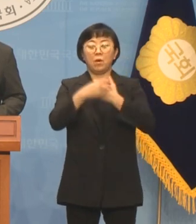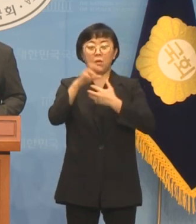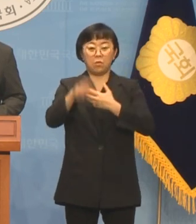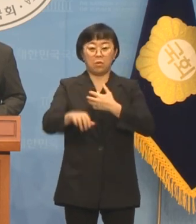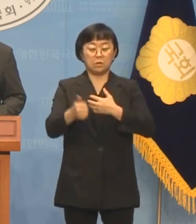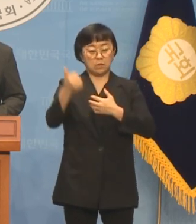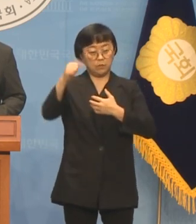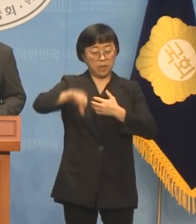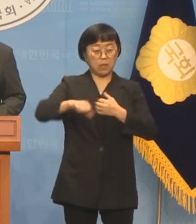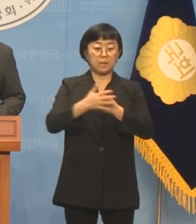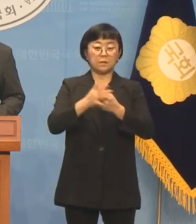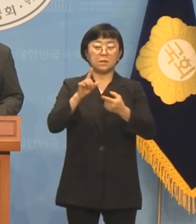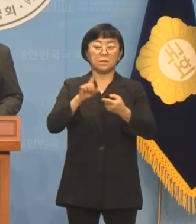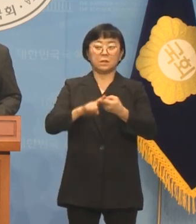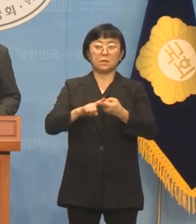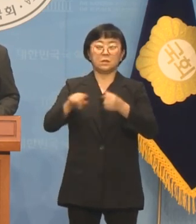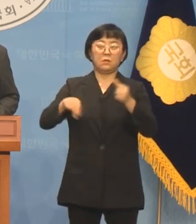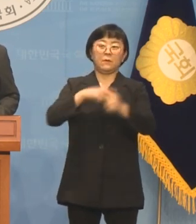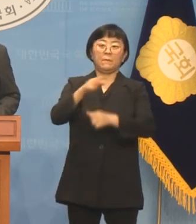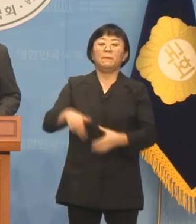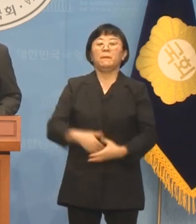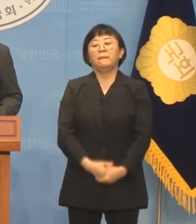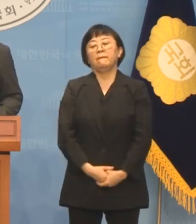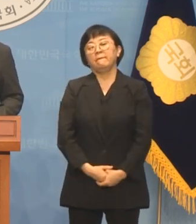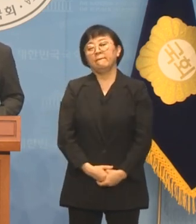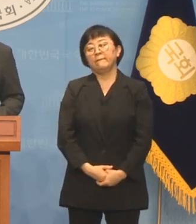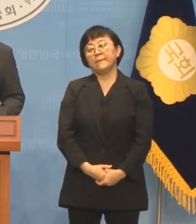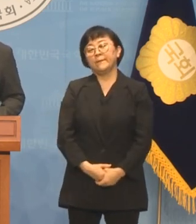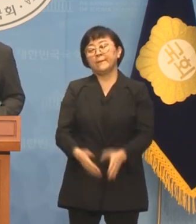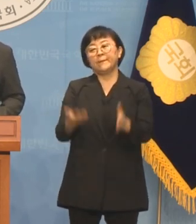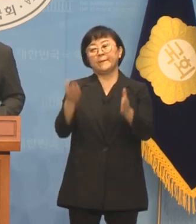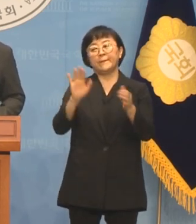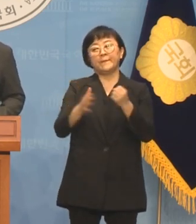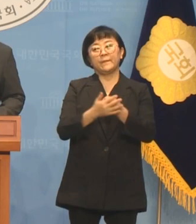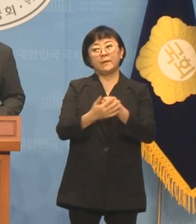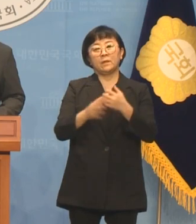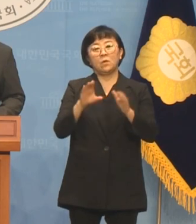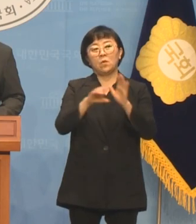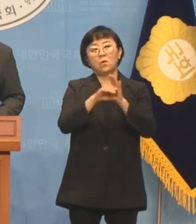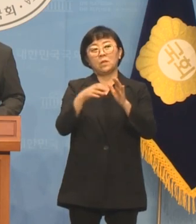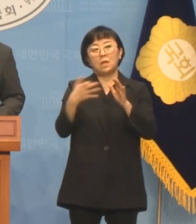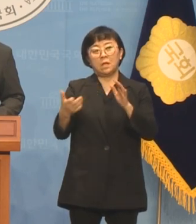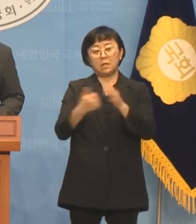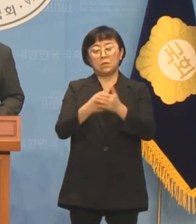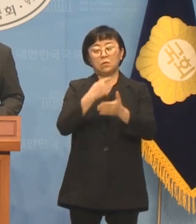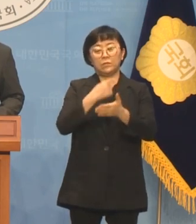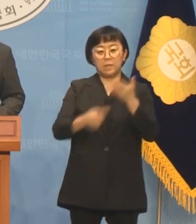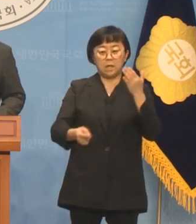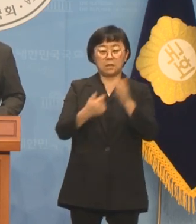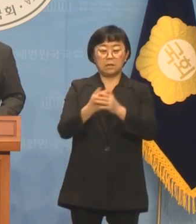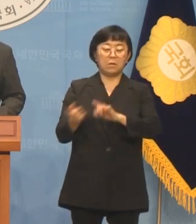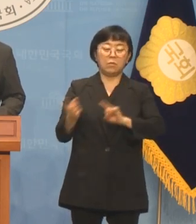존폐까지 위협되는 상황입니다. 그럼에도 불구하고 코로나19로 입은 타격을 회복하기 위한